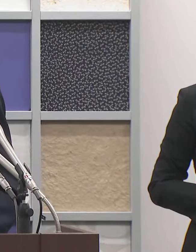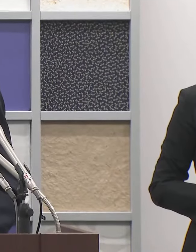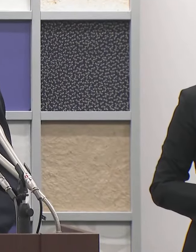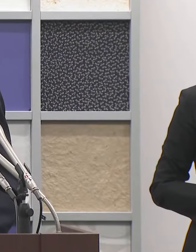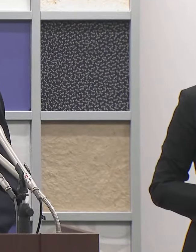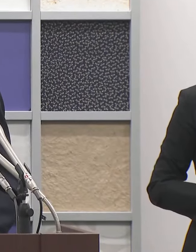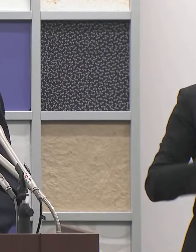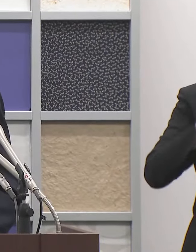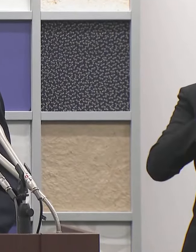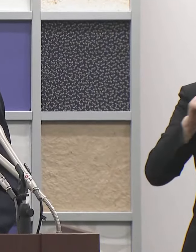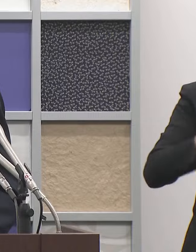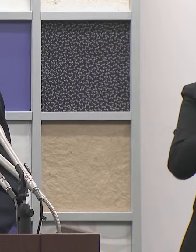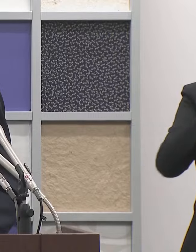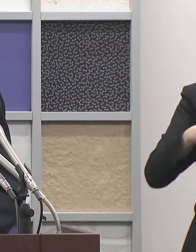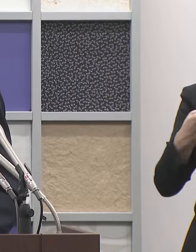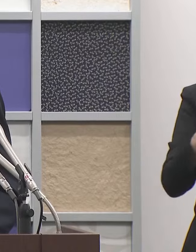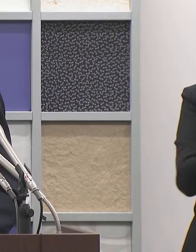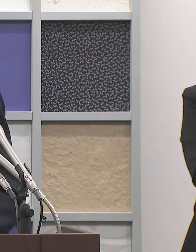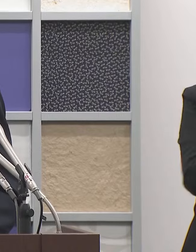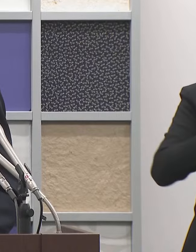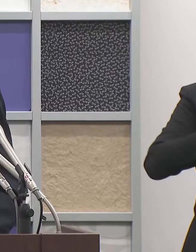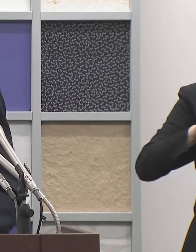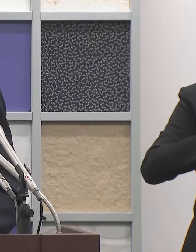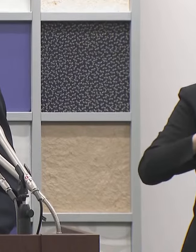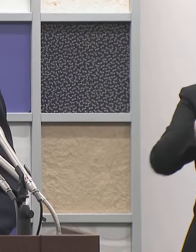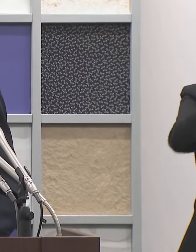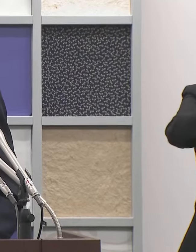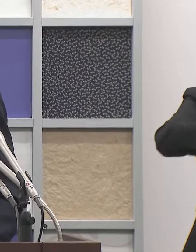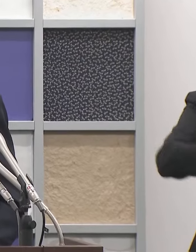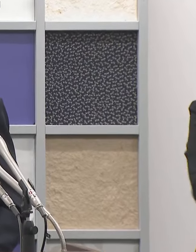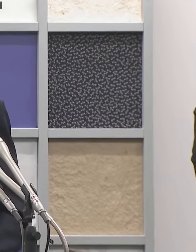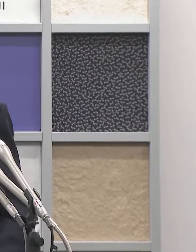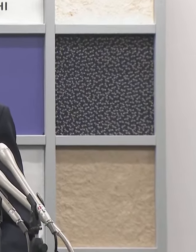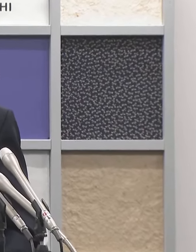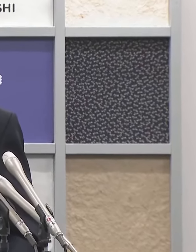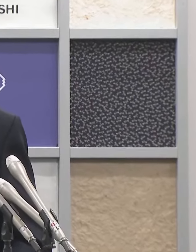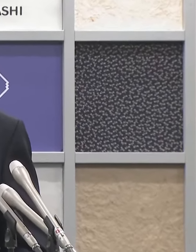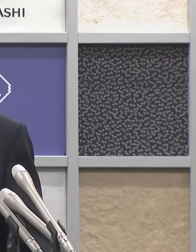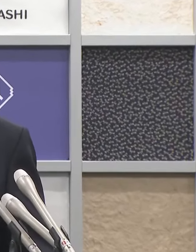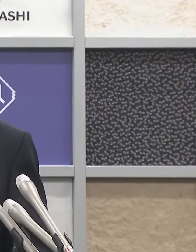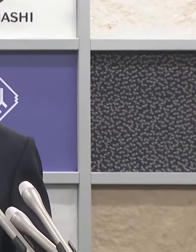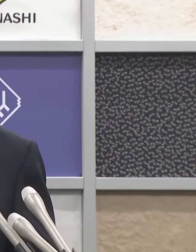それでは発表事項以外の一般事項の質問をお受けいたします。いかがでしょうか。